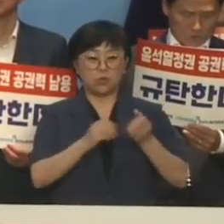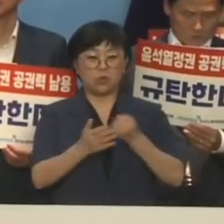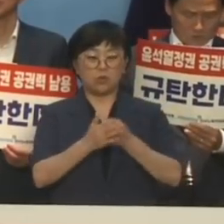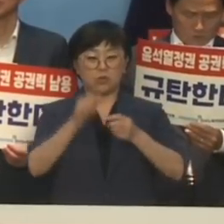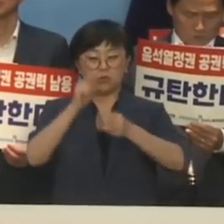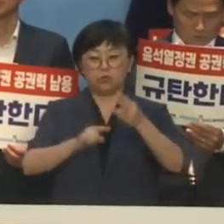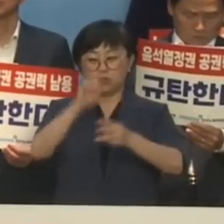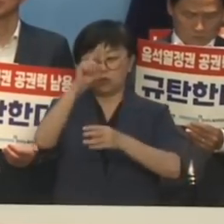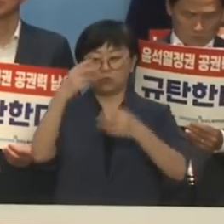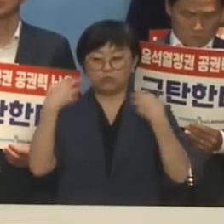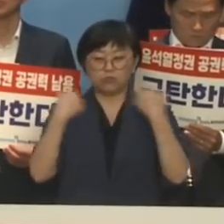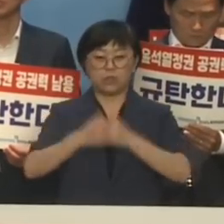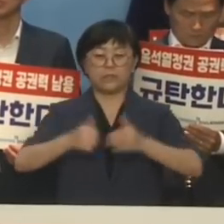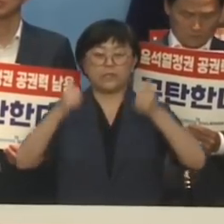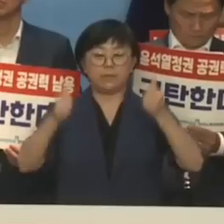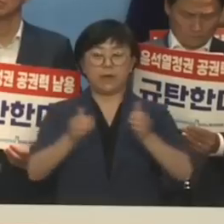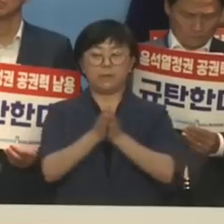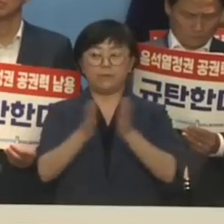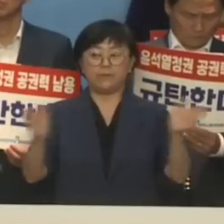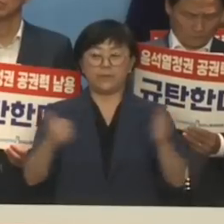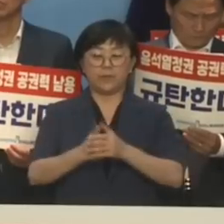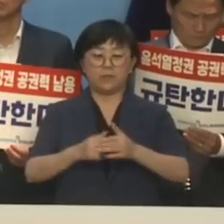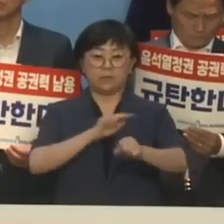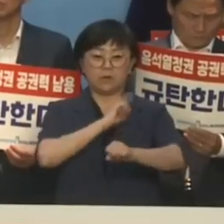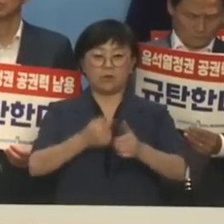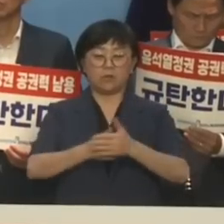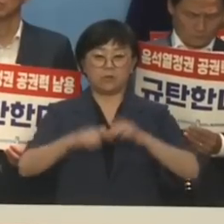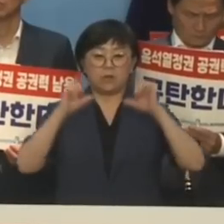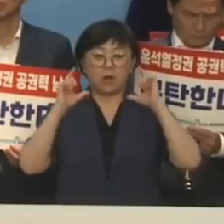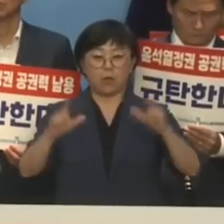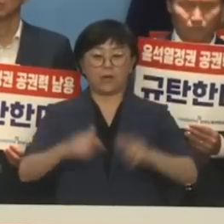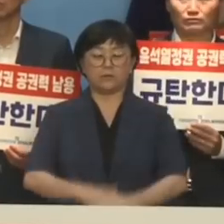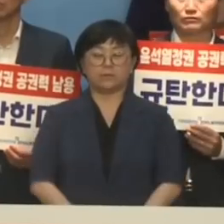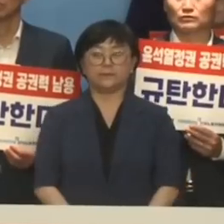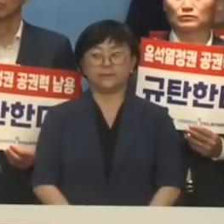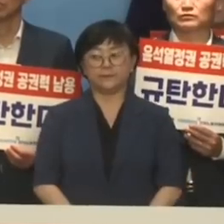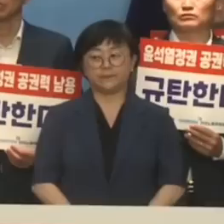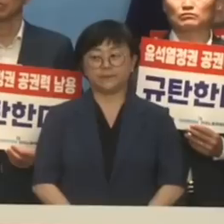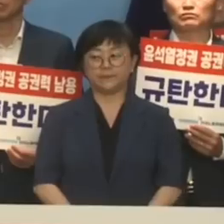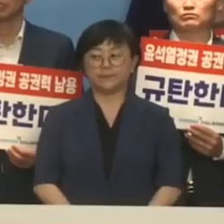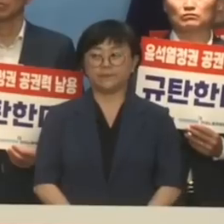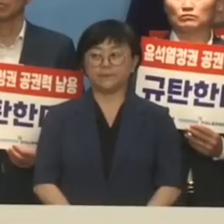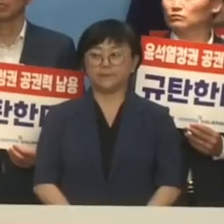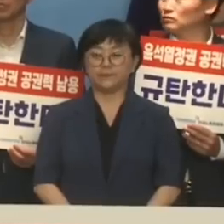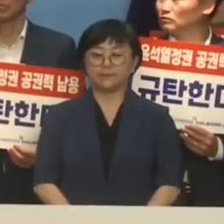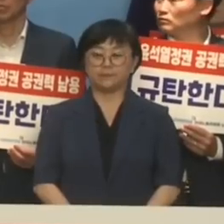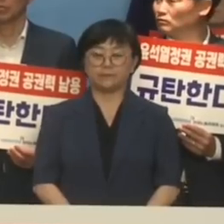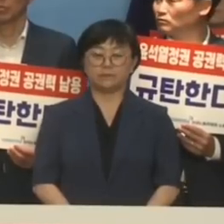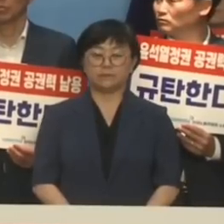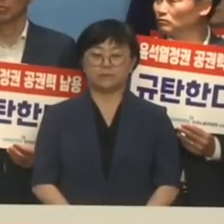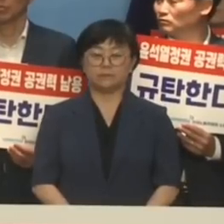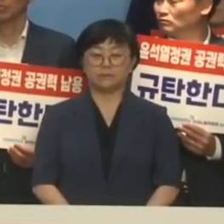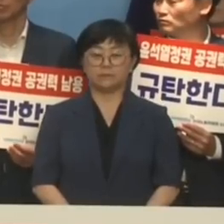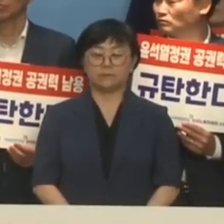윤석열 정권 심판투쟁을 시작한다. 윤석열 정권은 각오하라. 이상입니다.